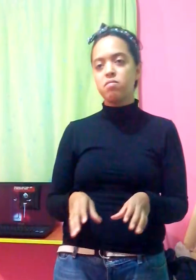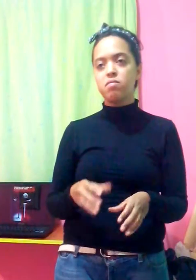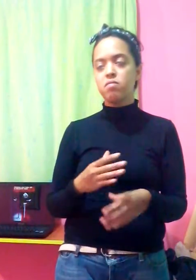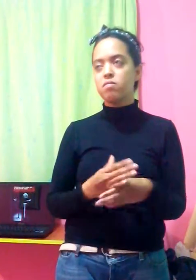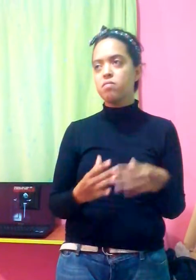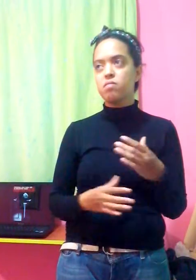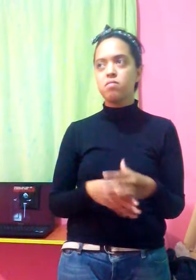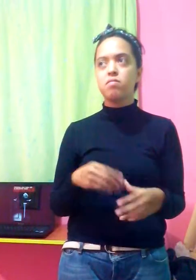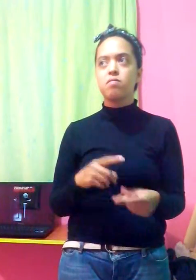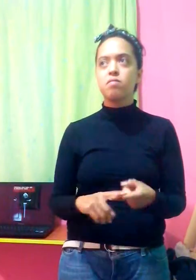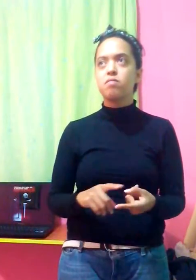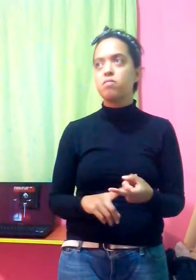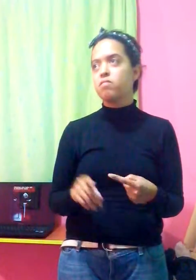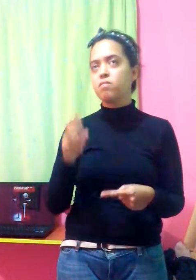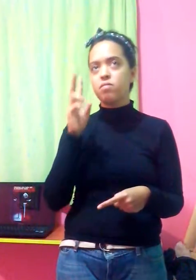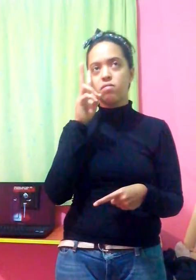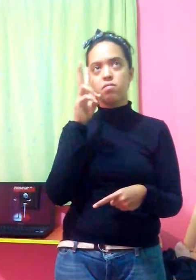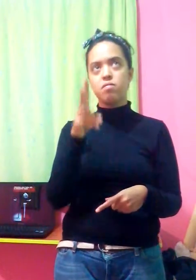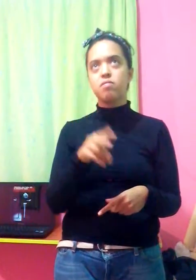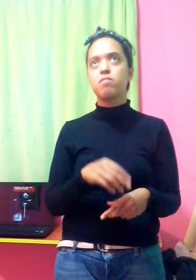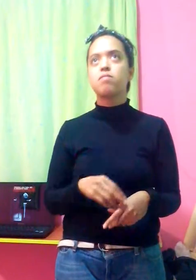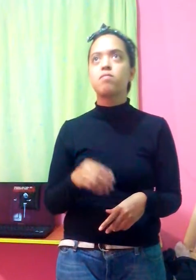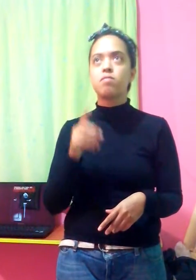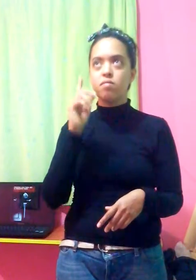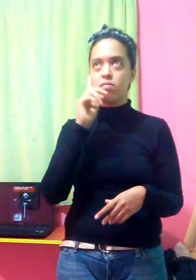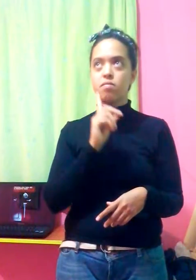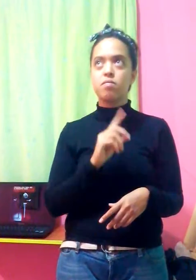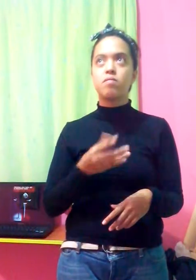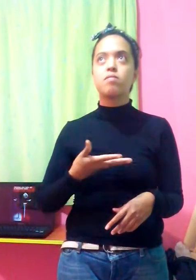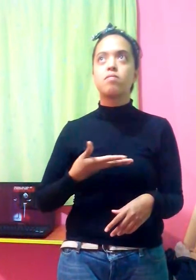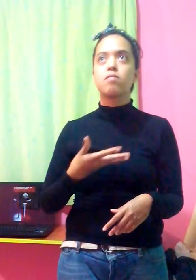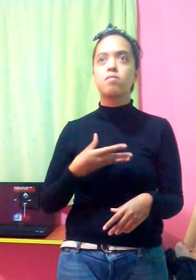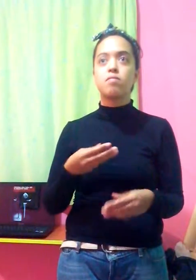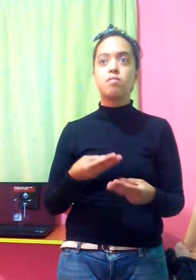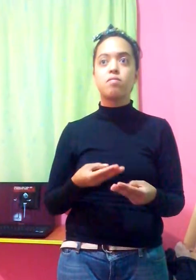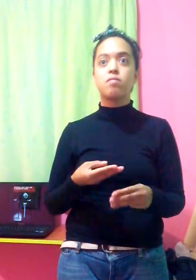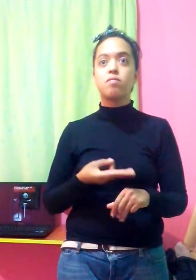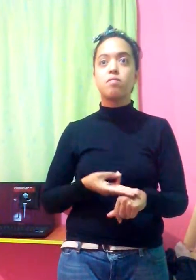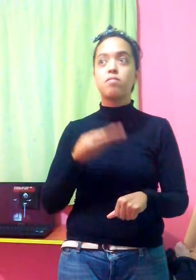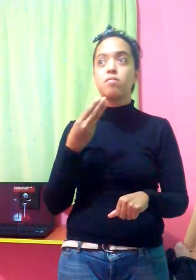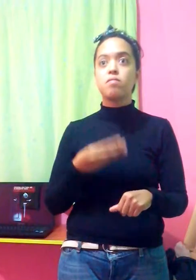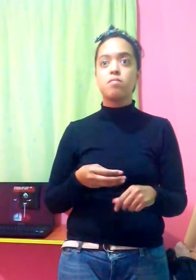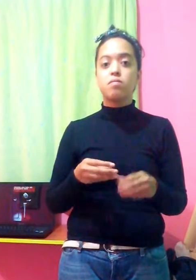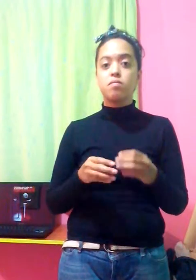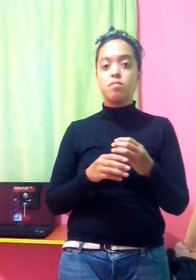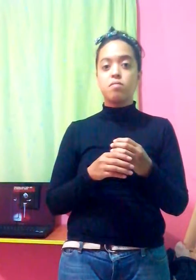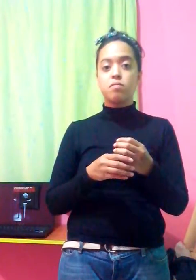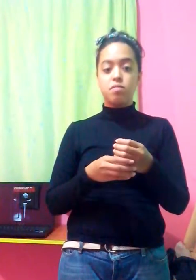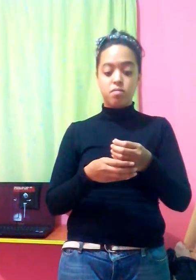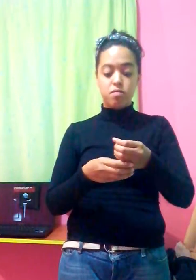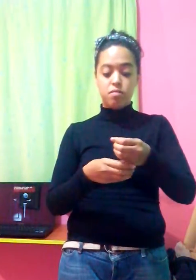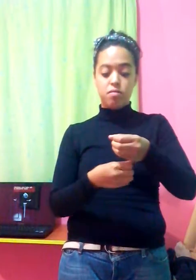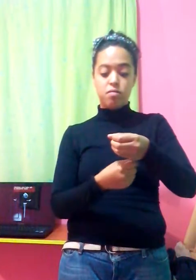hay estudios que dicen que las mujeres tienen mayor cantidad de conos en la retina que los hombres. Los conos son los que te ayudan a